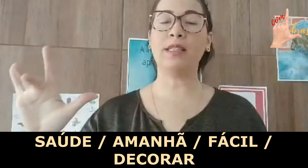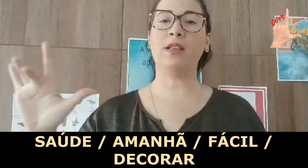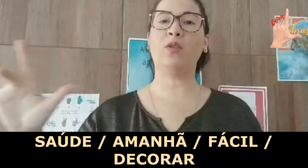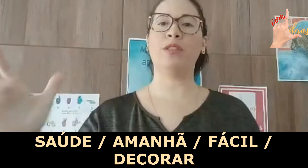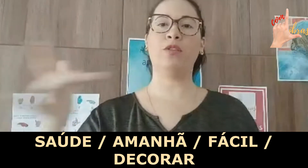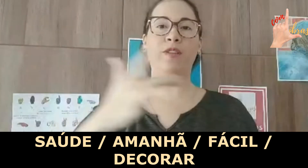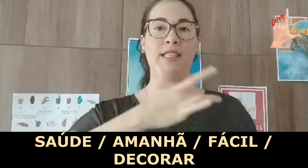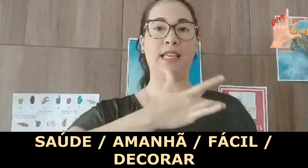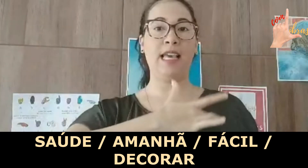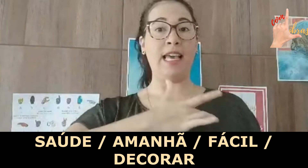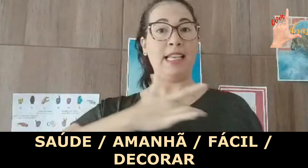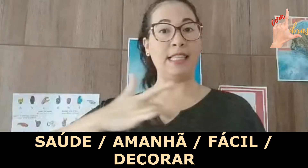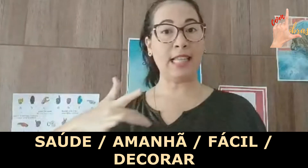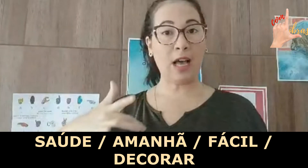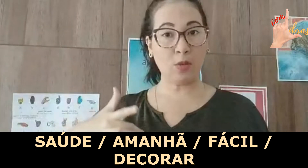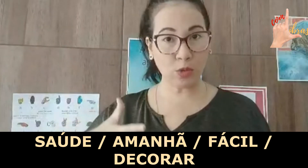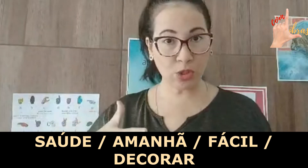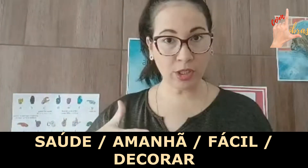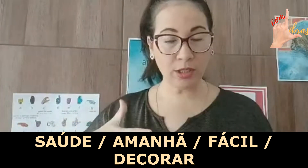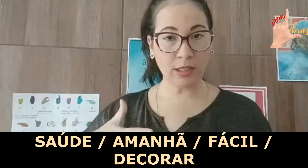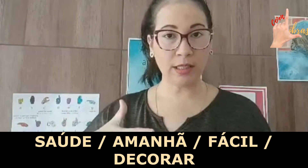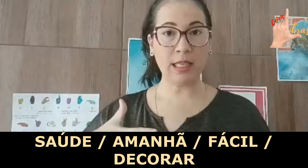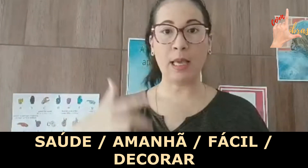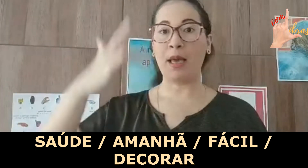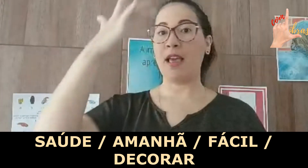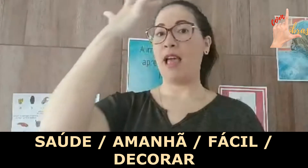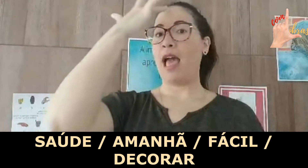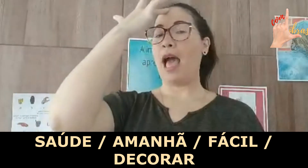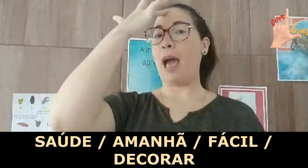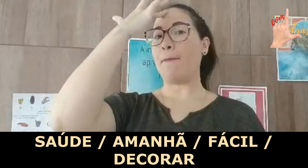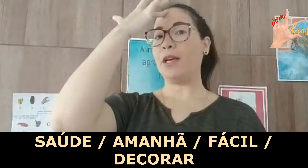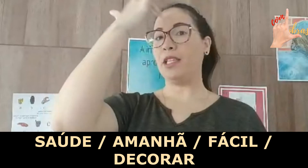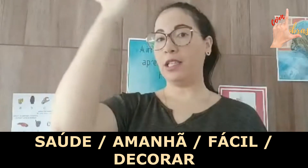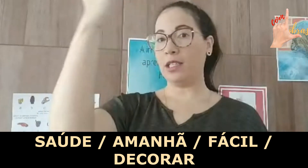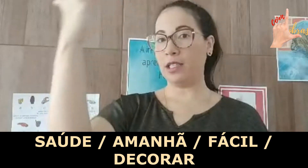eu consigo fazer saúde, amanhã,